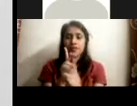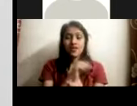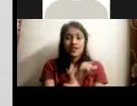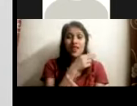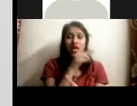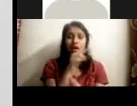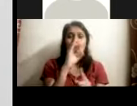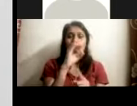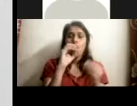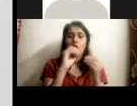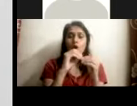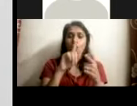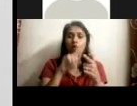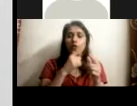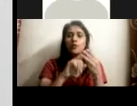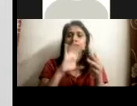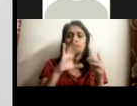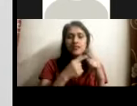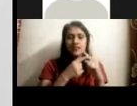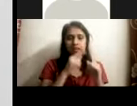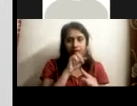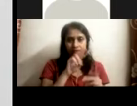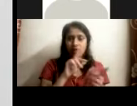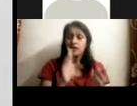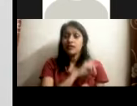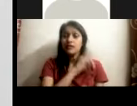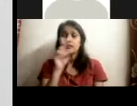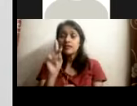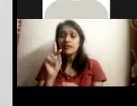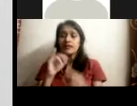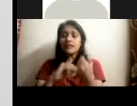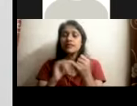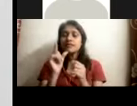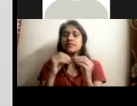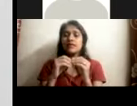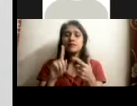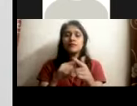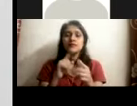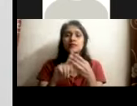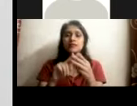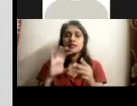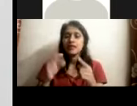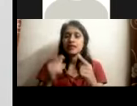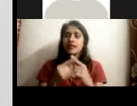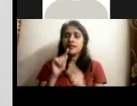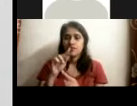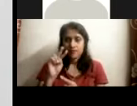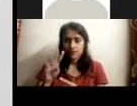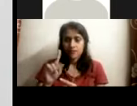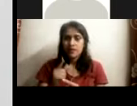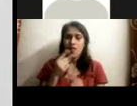approach है, जिसे मैं interpretivist या फिर constructionist approach भी कह रही हूँ, that believes कि वो जो tree है, it exists.